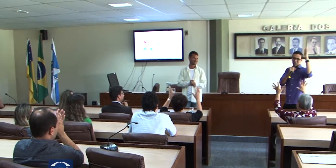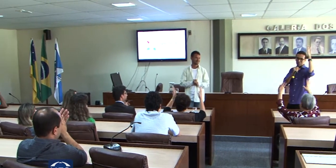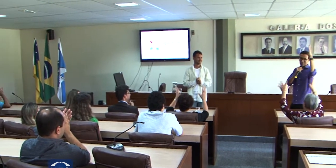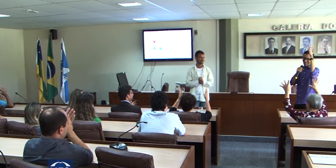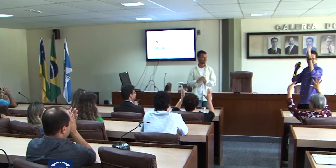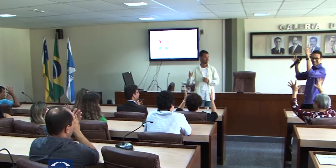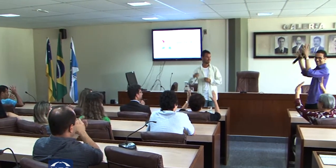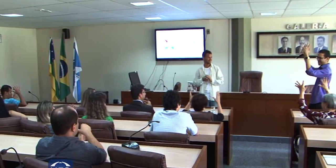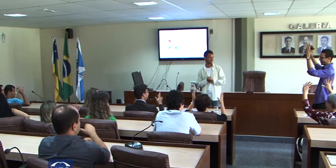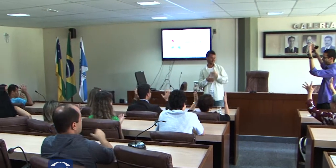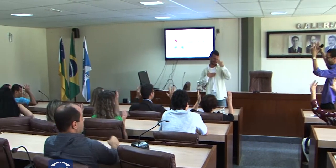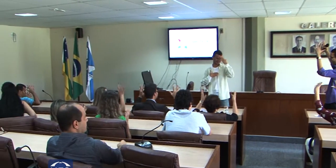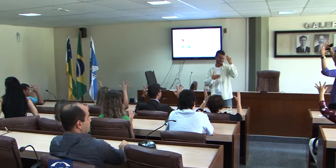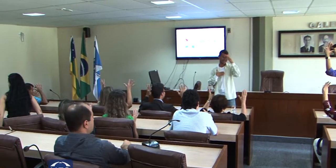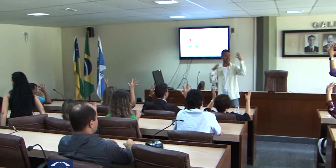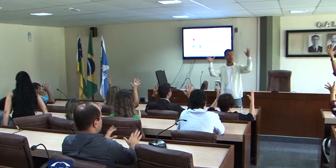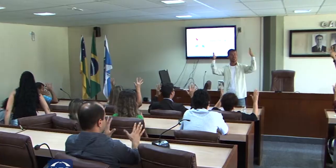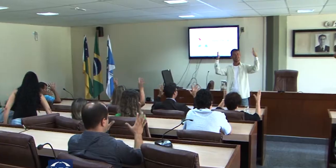Pode passar o dia seguinte.